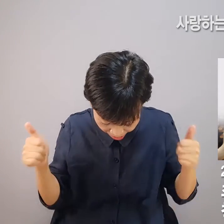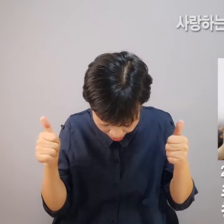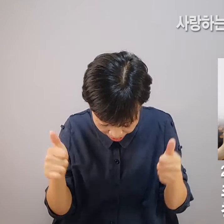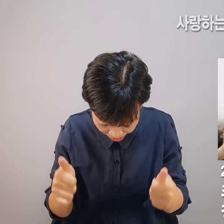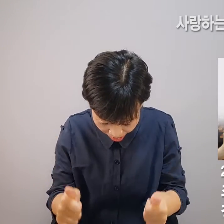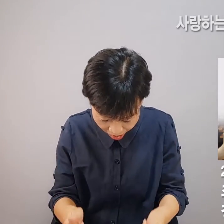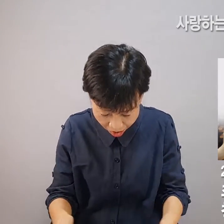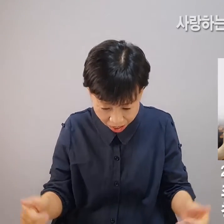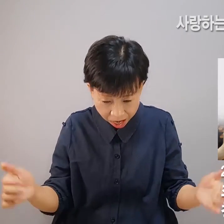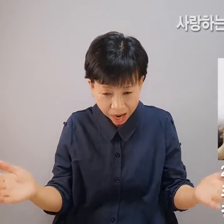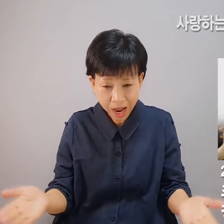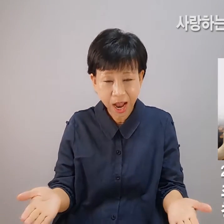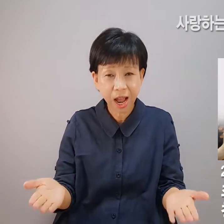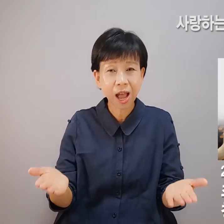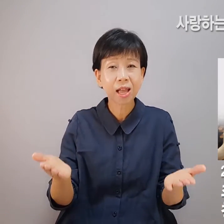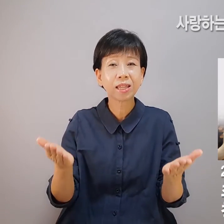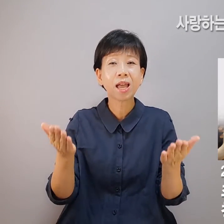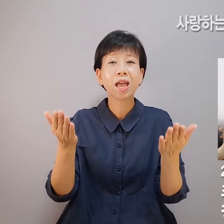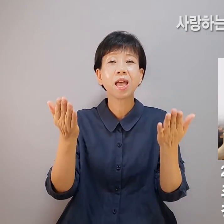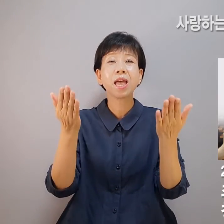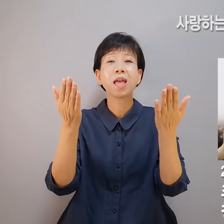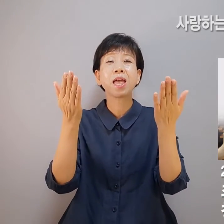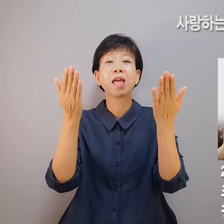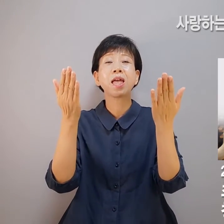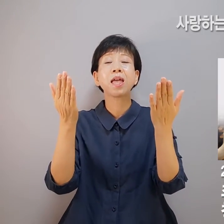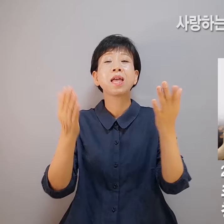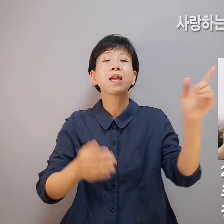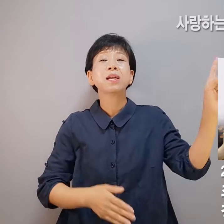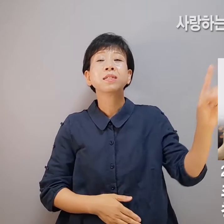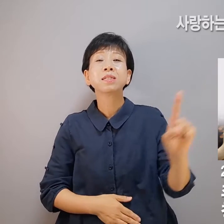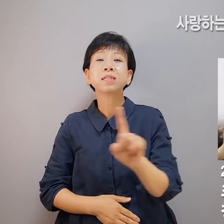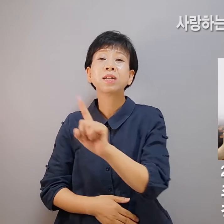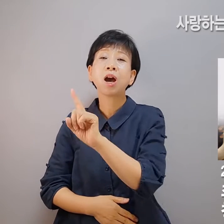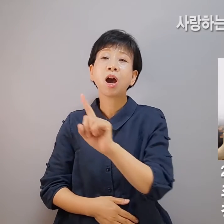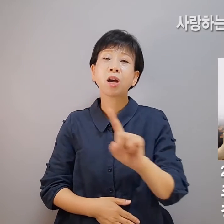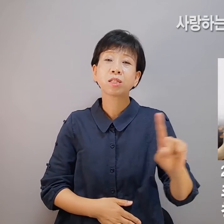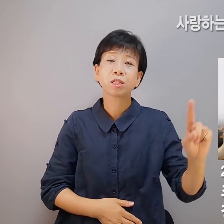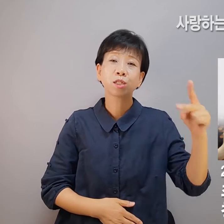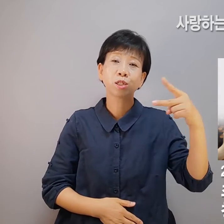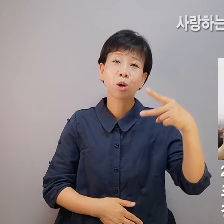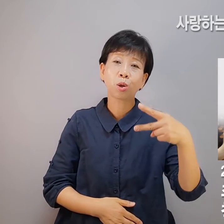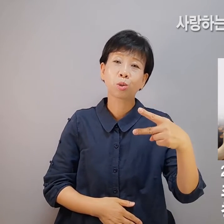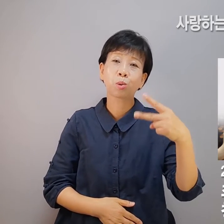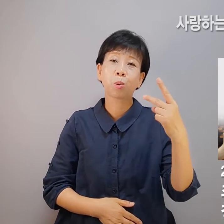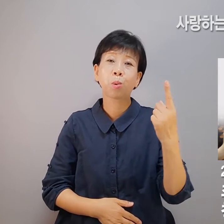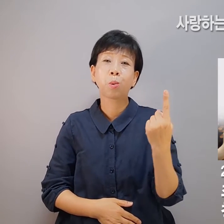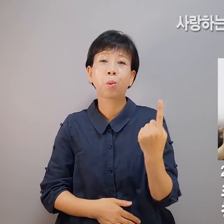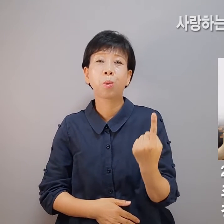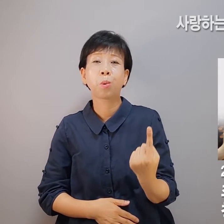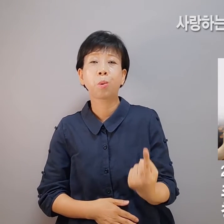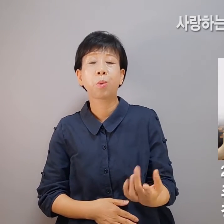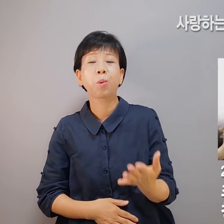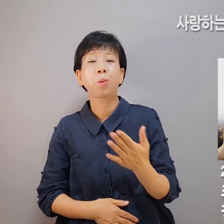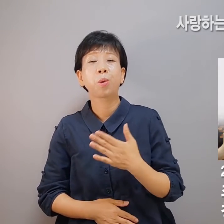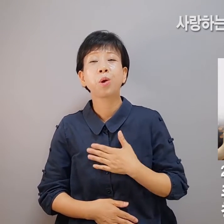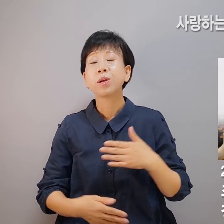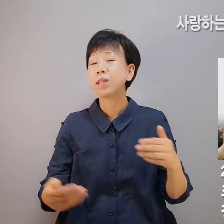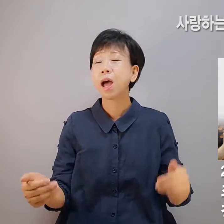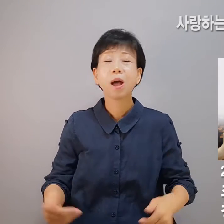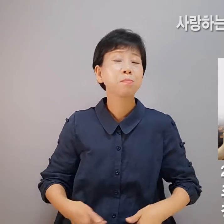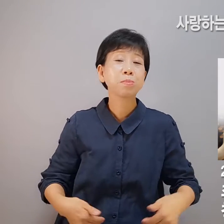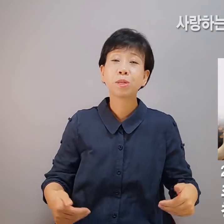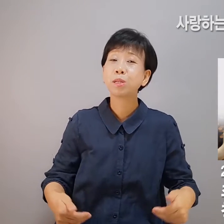엎드려 절하네. 그 어느 것도